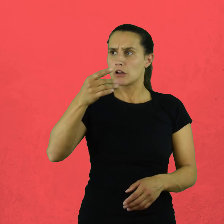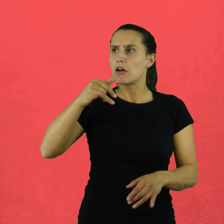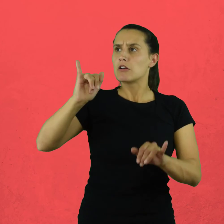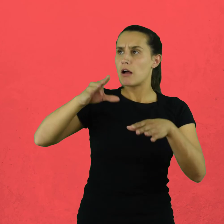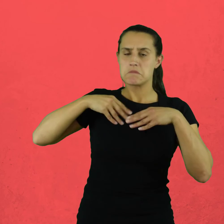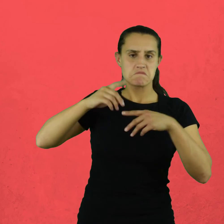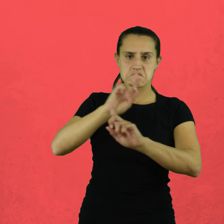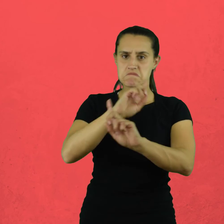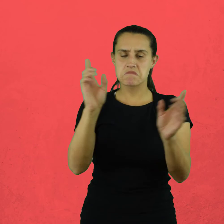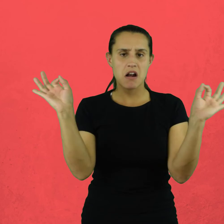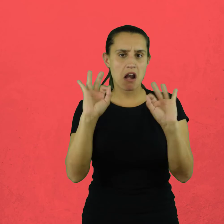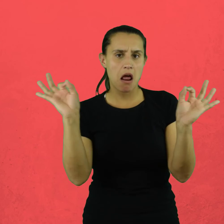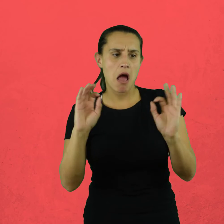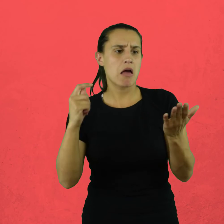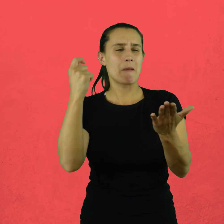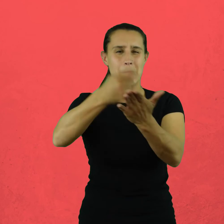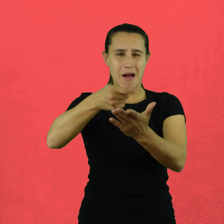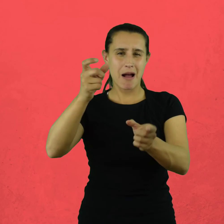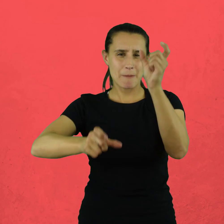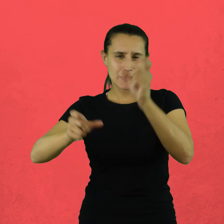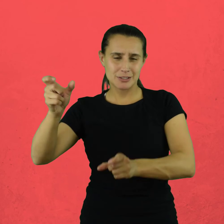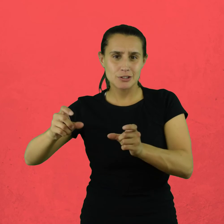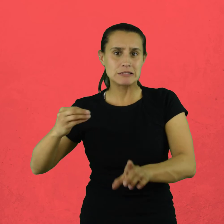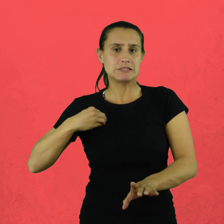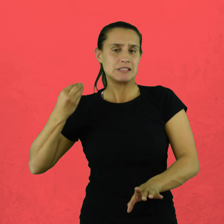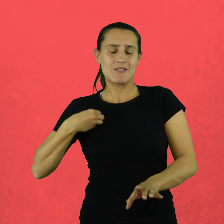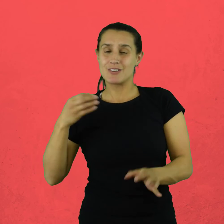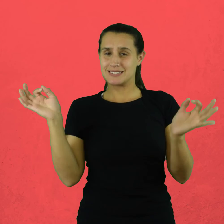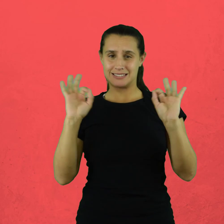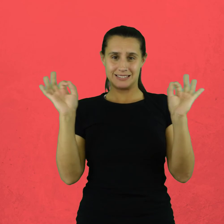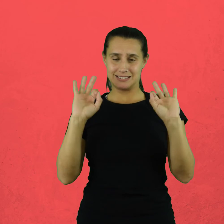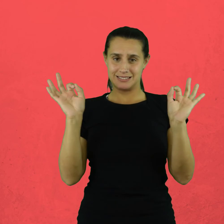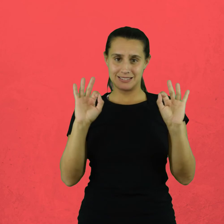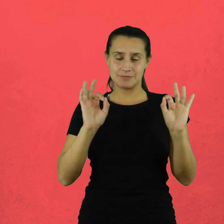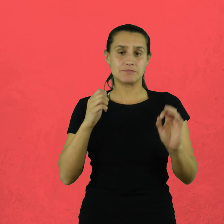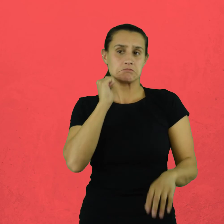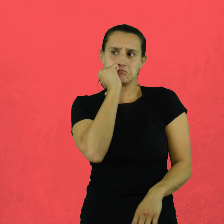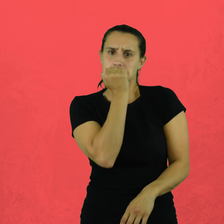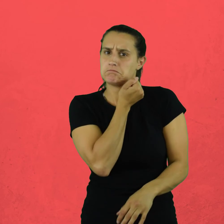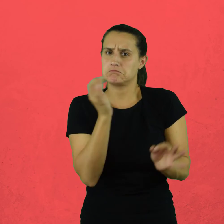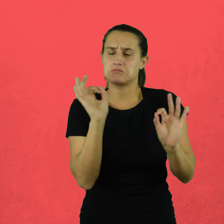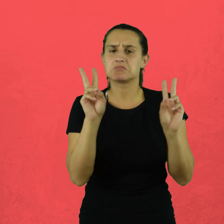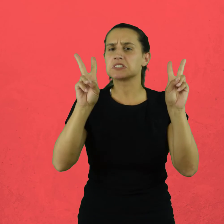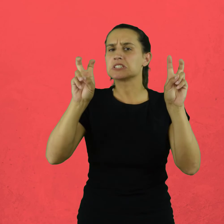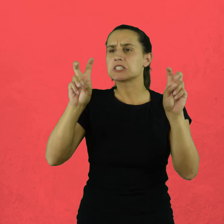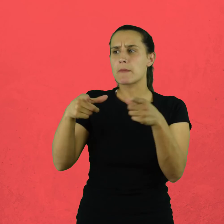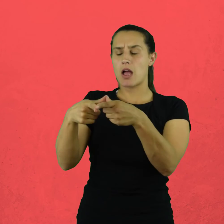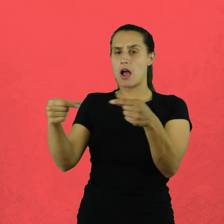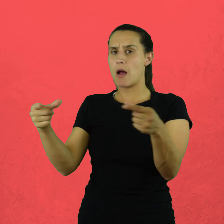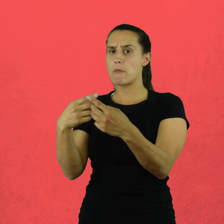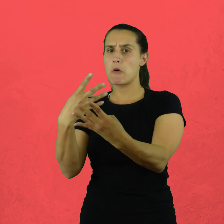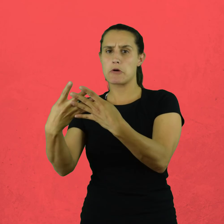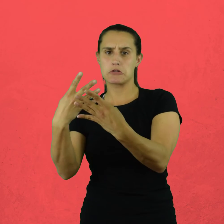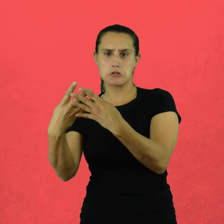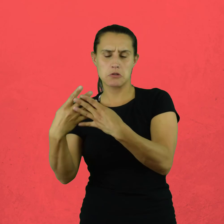el trabajo esclavo, se niegan a indemnizar a los sobrevivientes, como por ejemplo Mitsubishi. Se ocultó